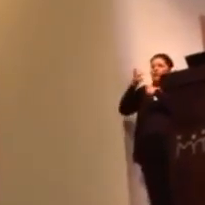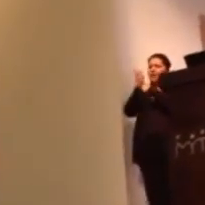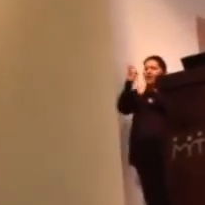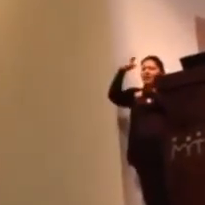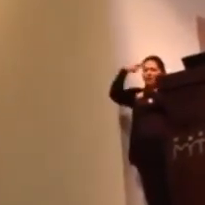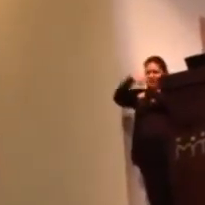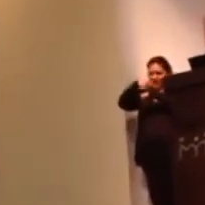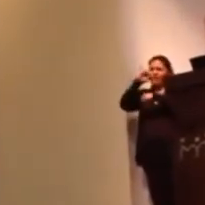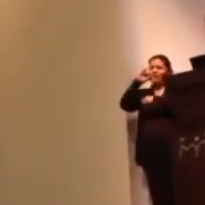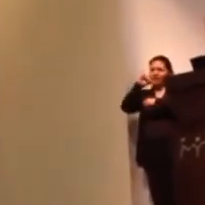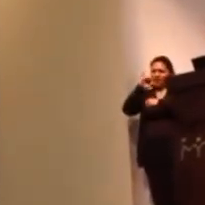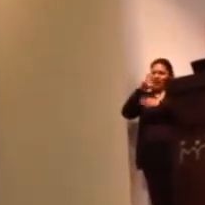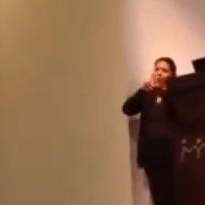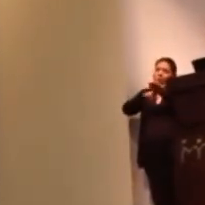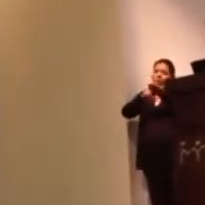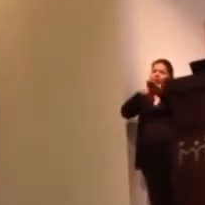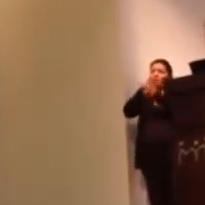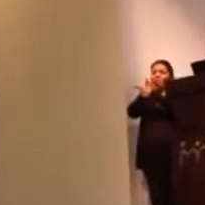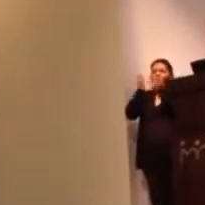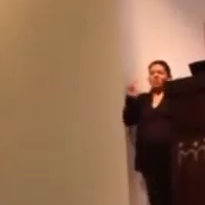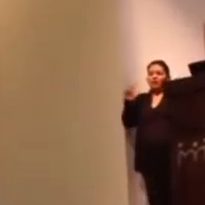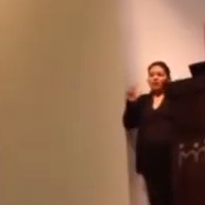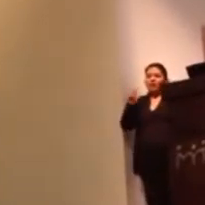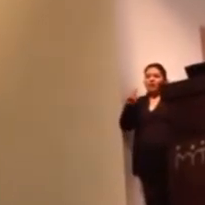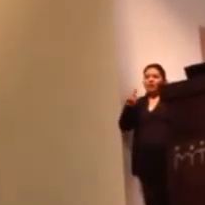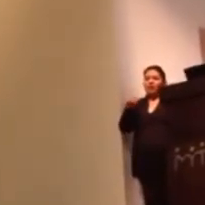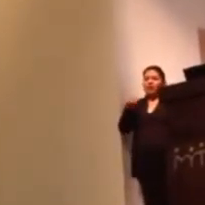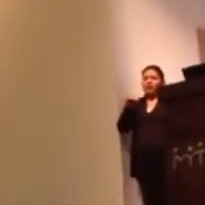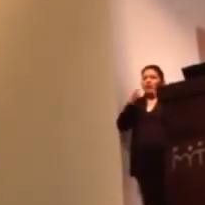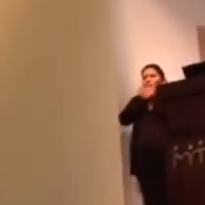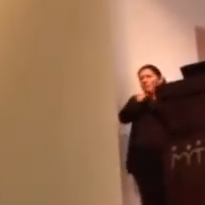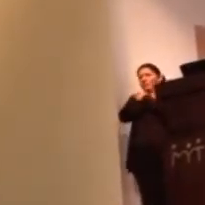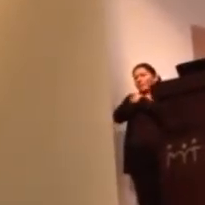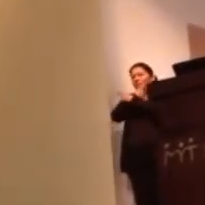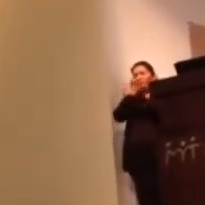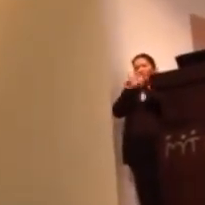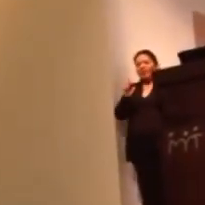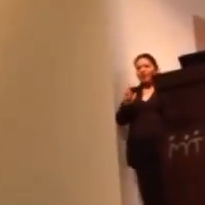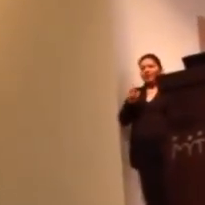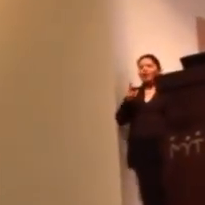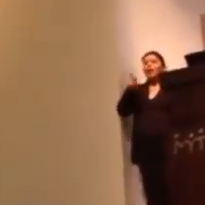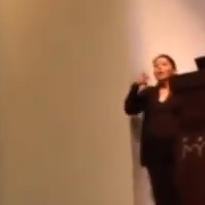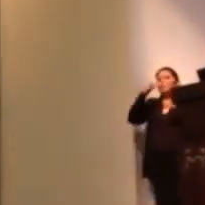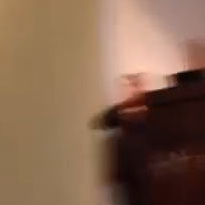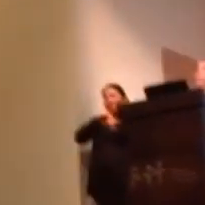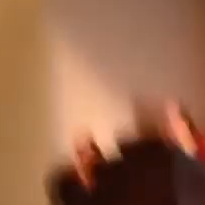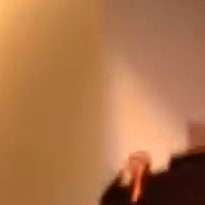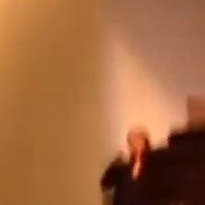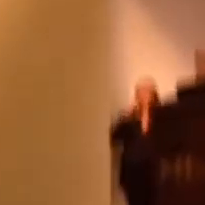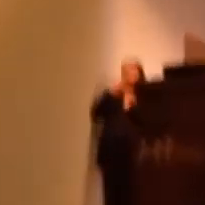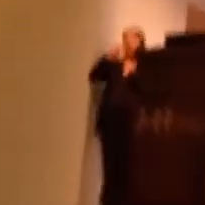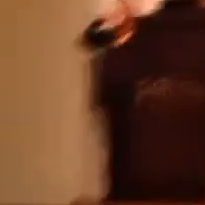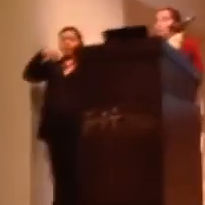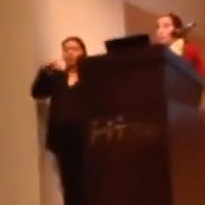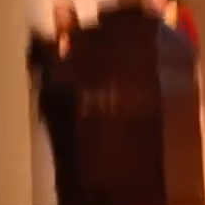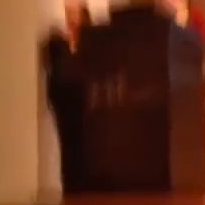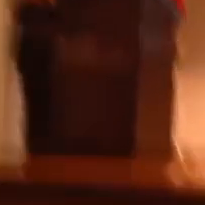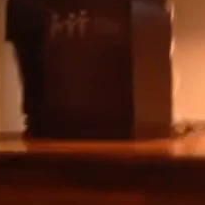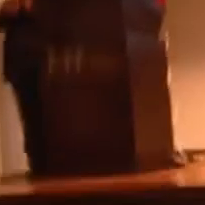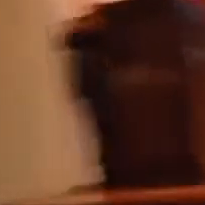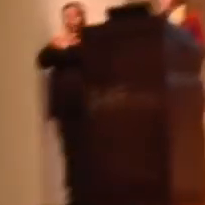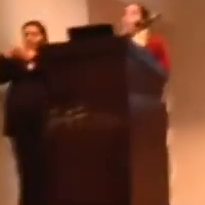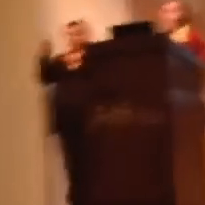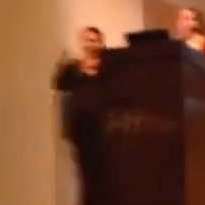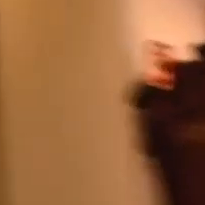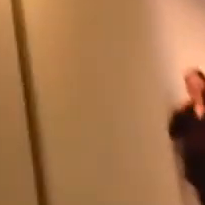revolución, porque los valores eran diferentes y porque el sistema era diferente, etcétera, aplicaba, pero ya no. Tú